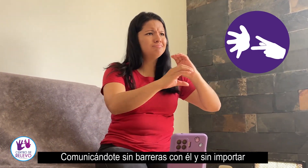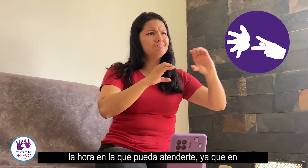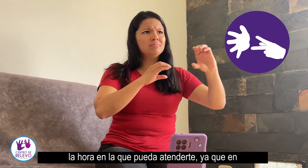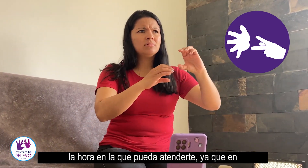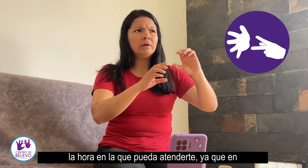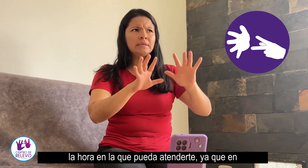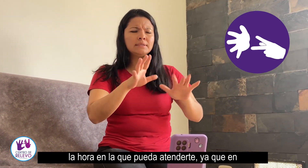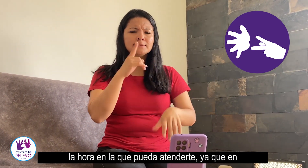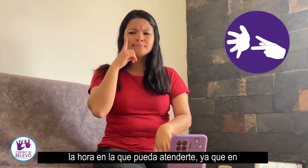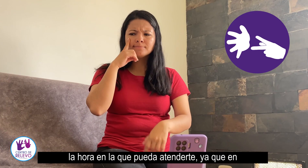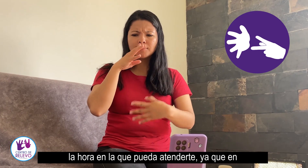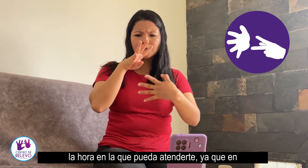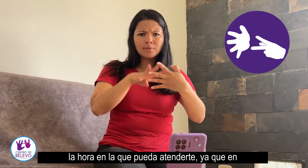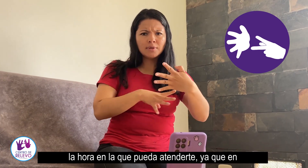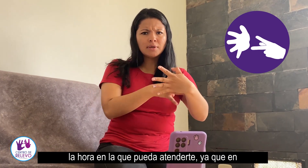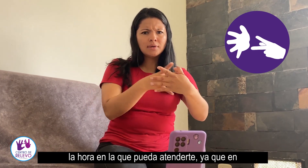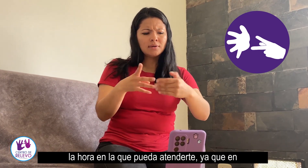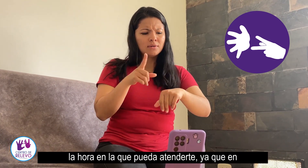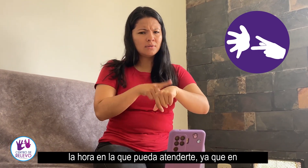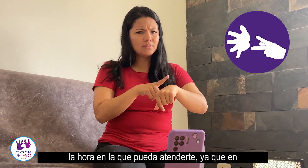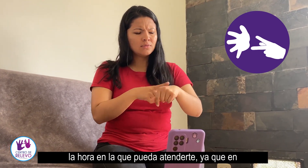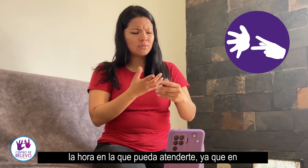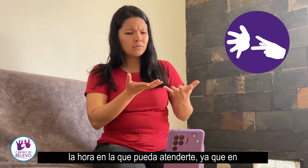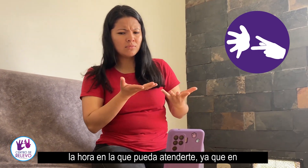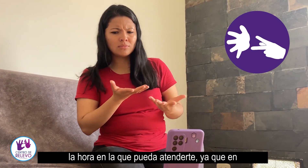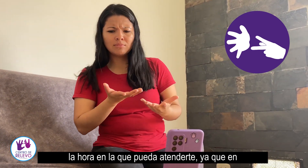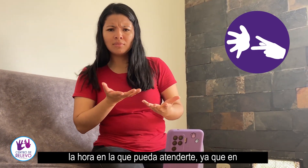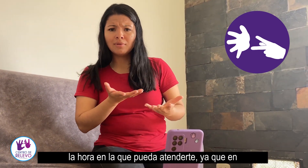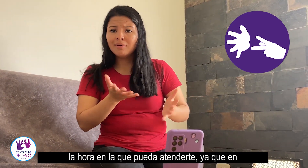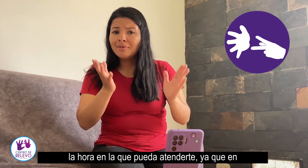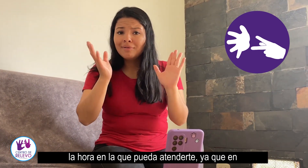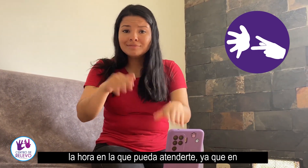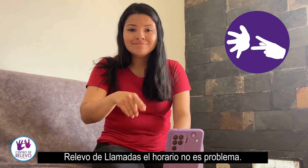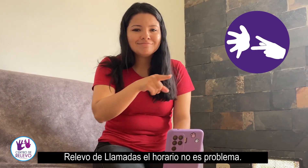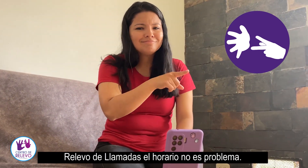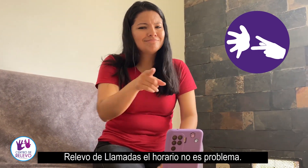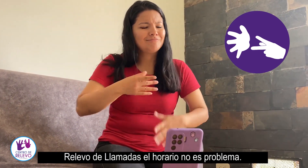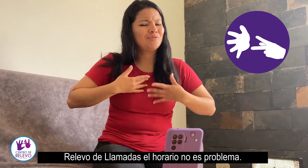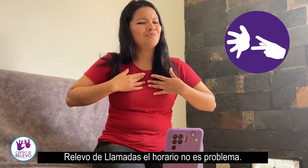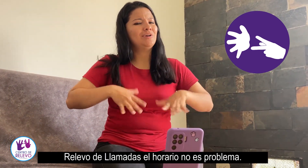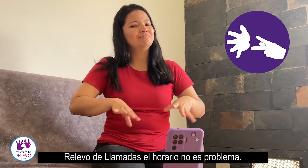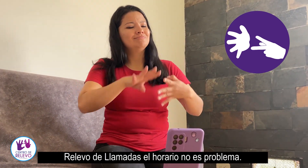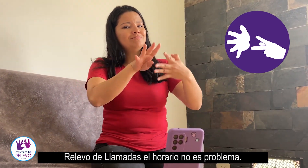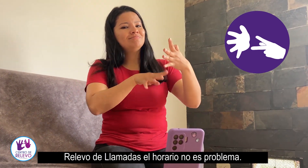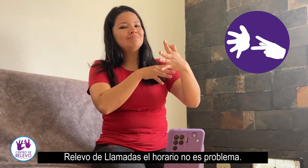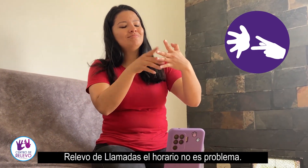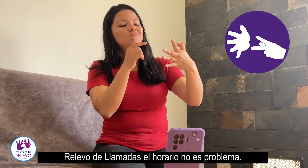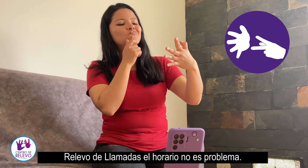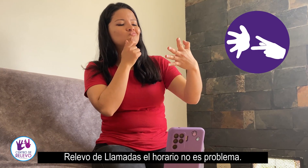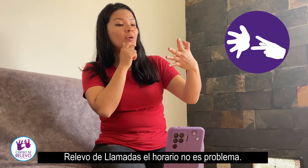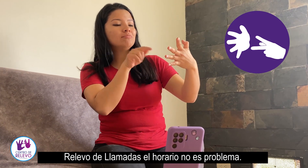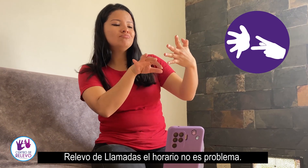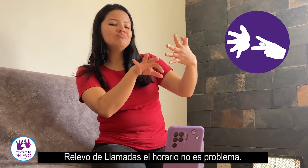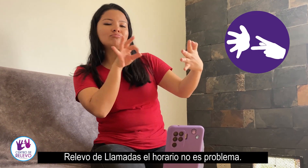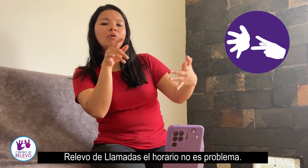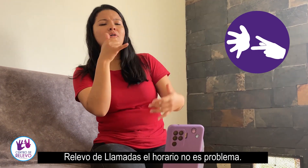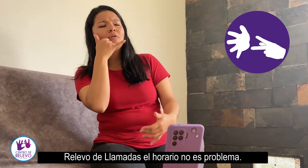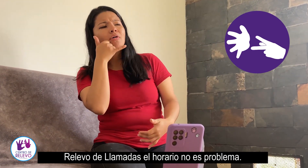hora en la que pueda atenderte. Ya que en relevo de llamadas, el horario no es problema.